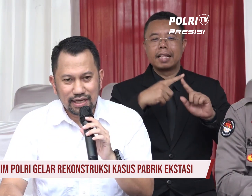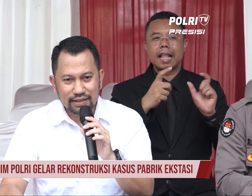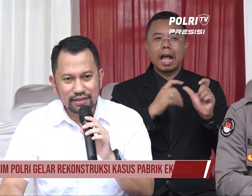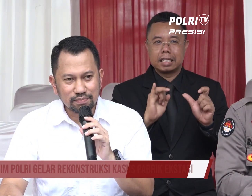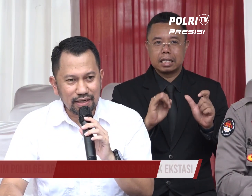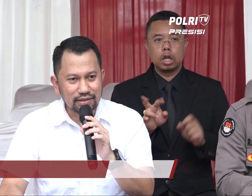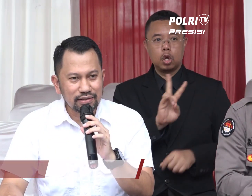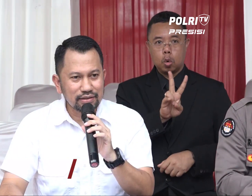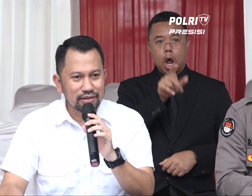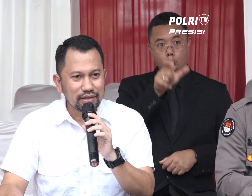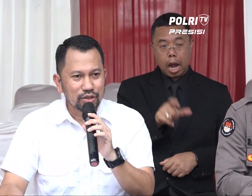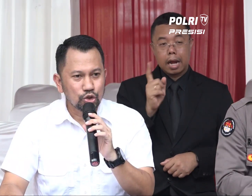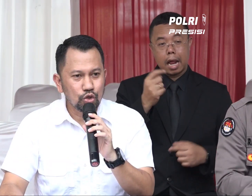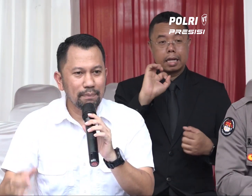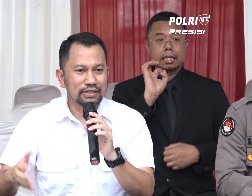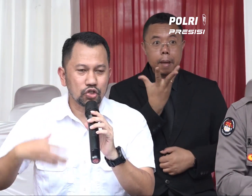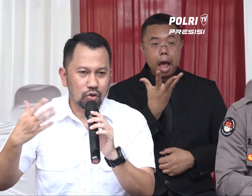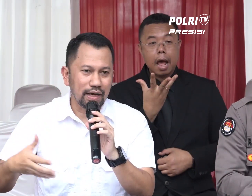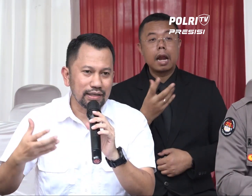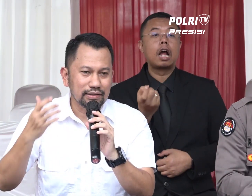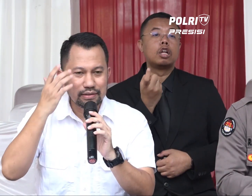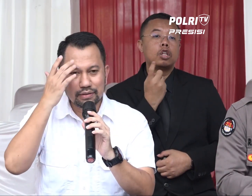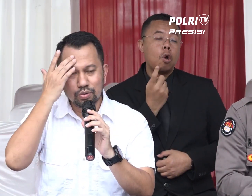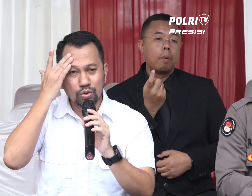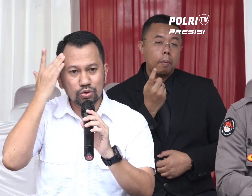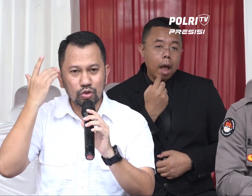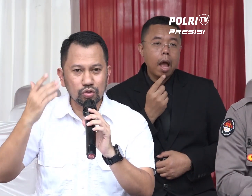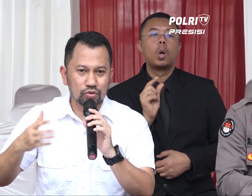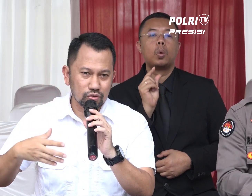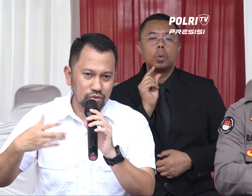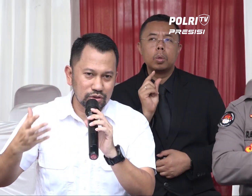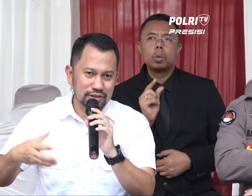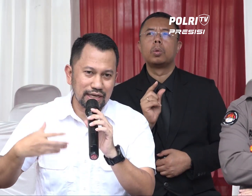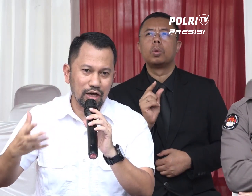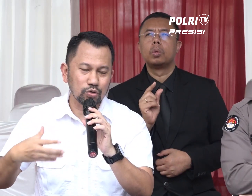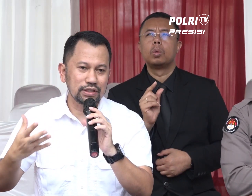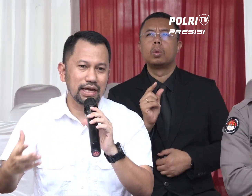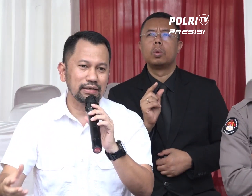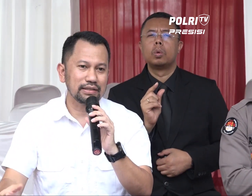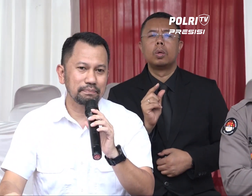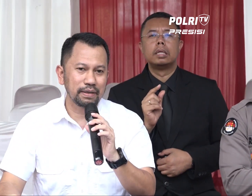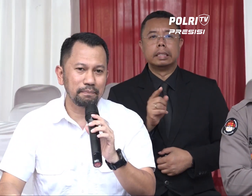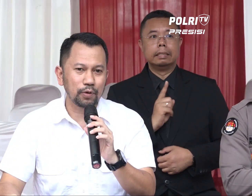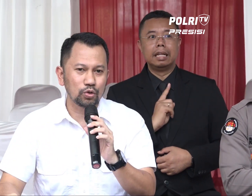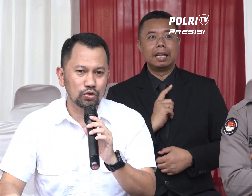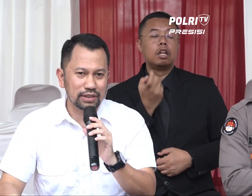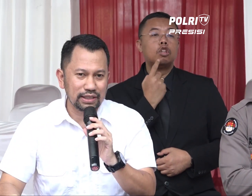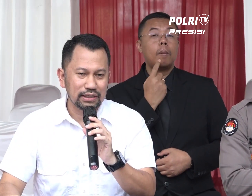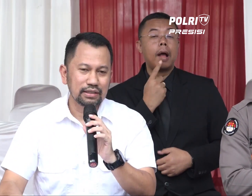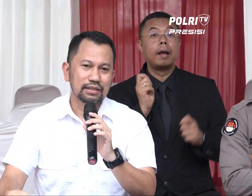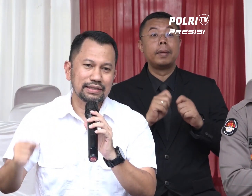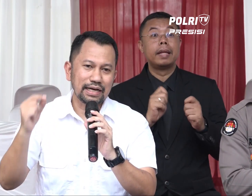2 tersangka yang di Semarang juga mencoba untuk secara otodidak